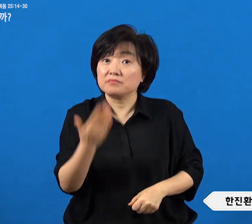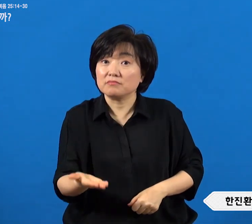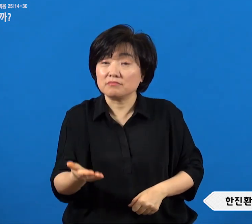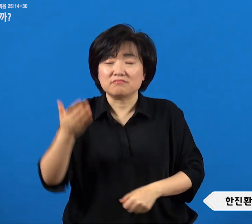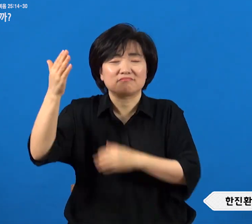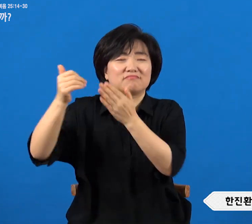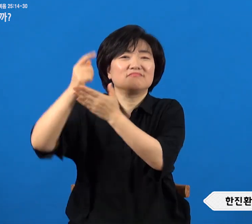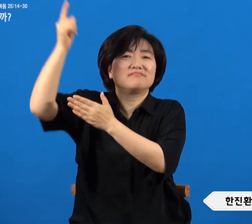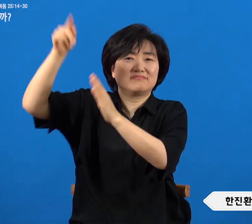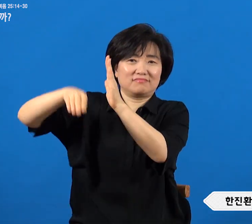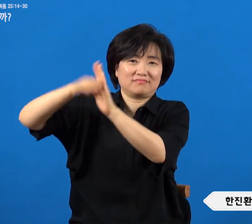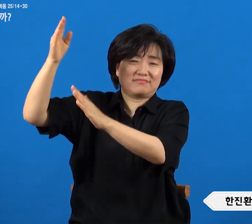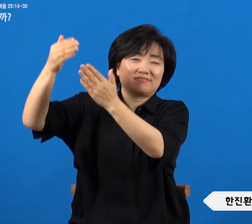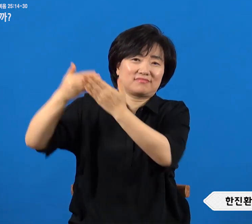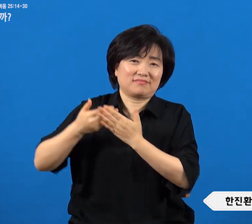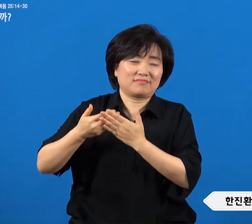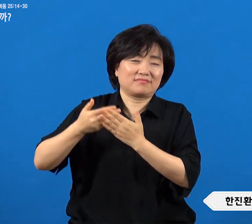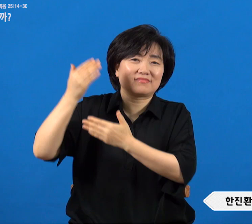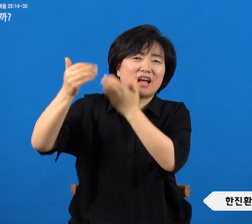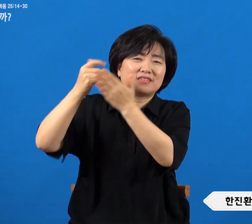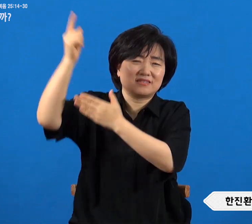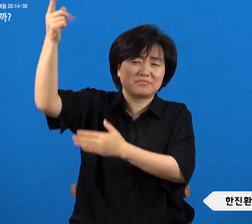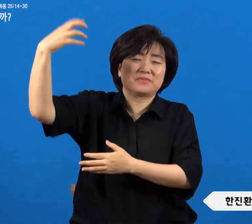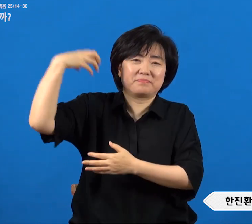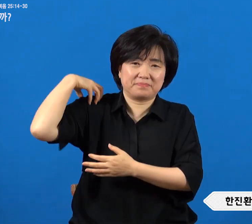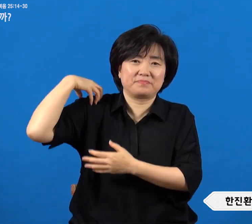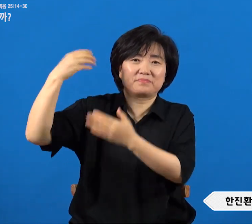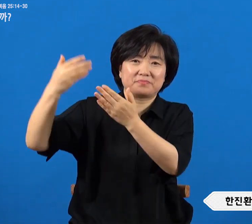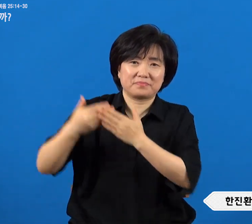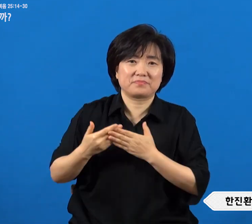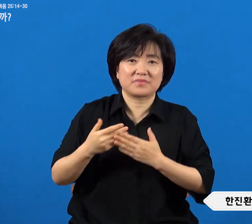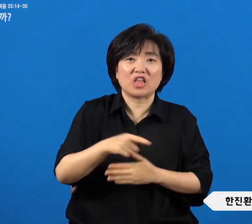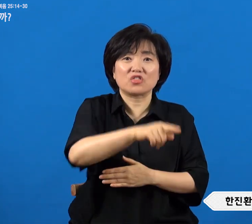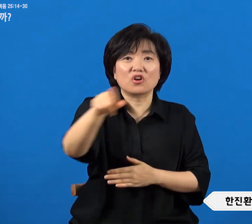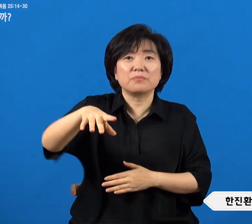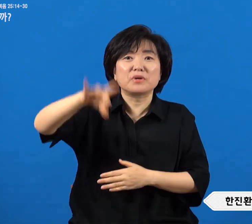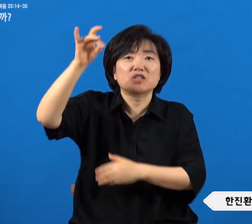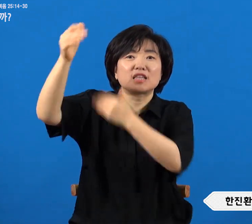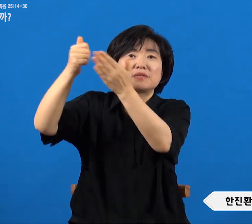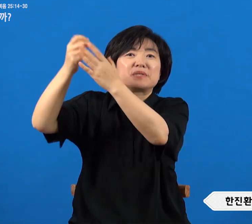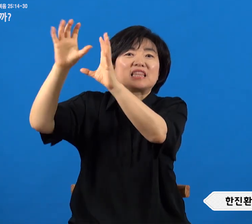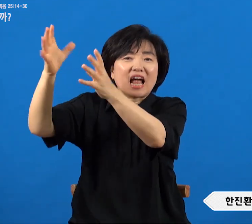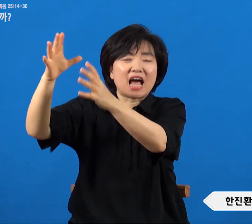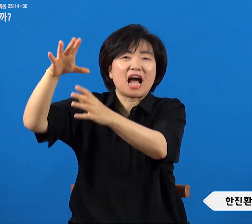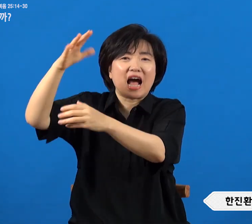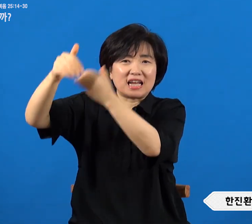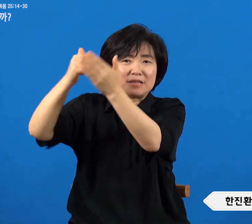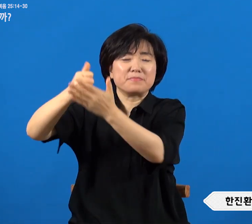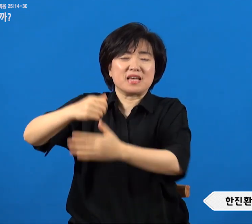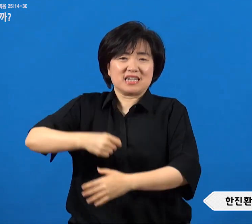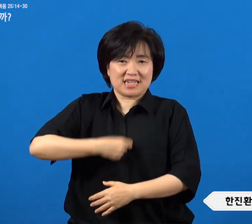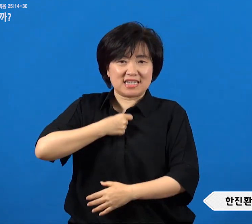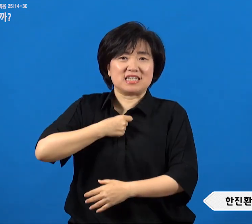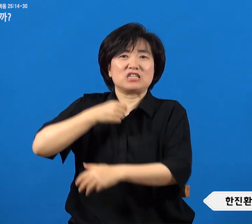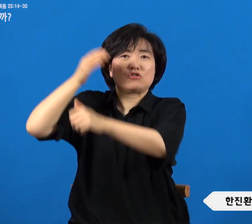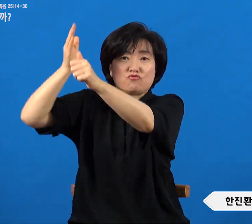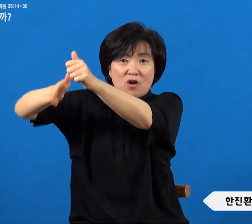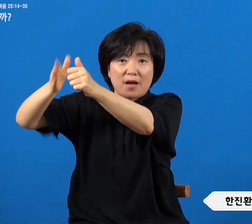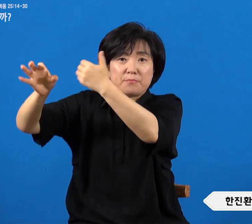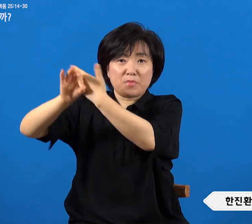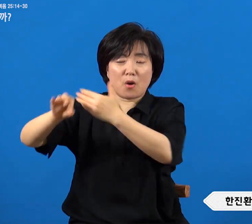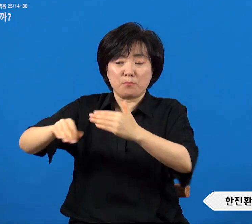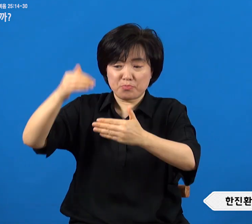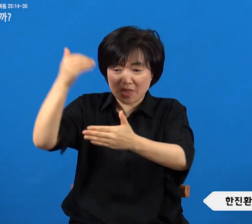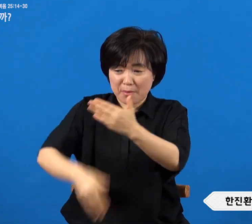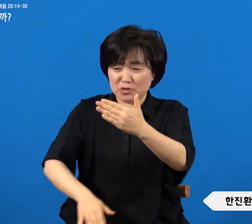하나님이 채워주십니다. 하나님이 책임져 주십니다. 너희는 먼저 그의 나라와 그의 의를 구하라. 그리하면 이 모든